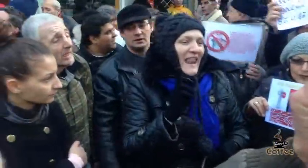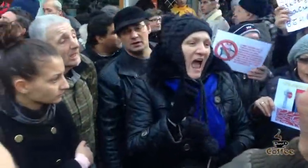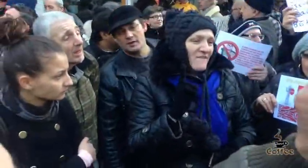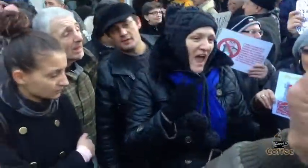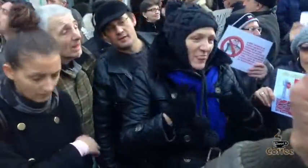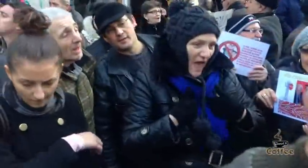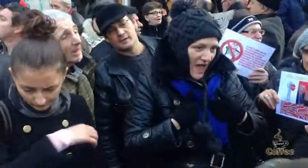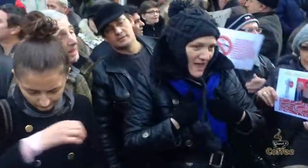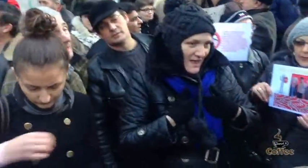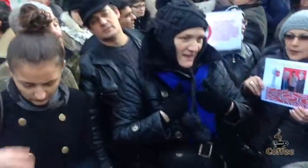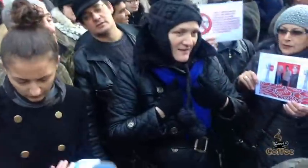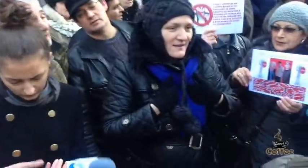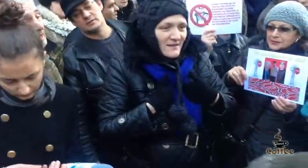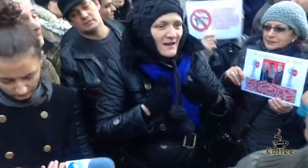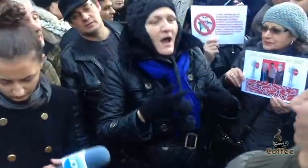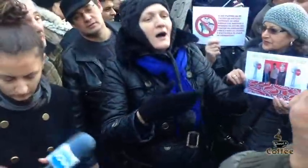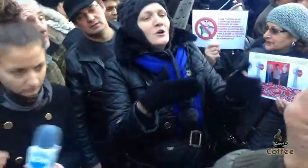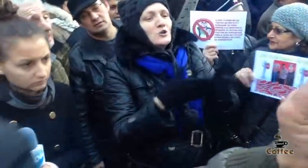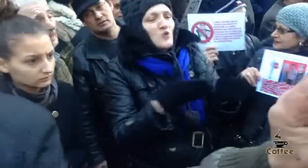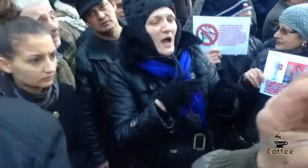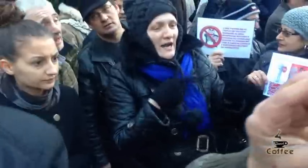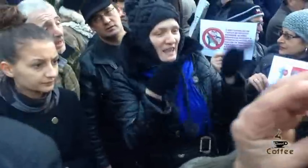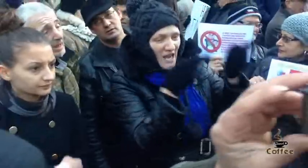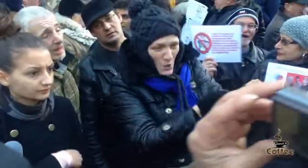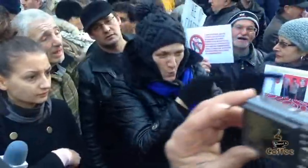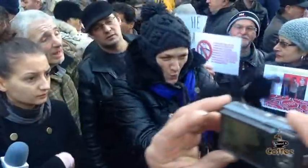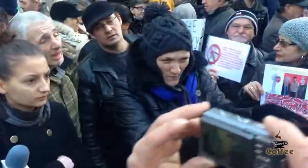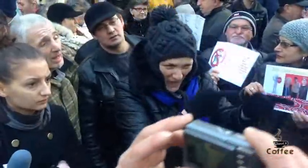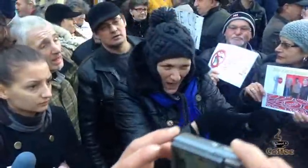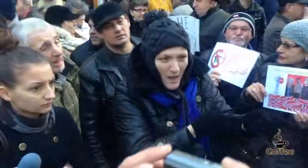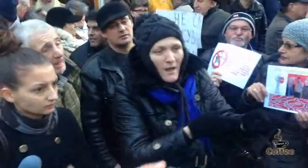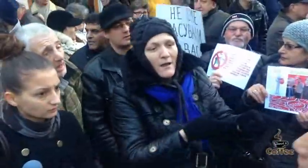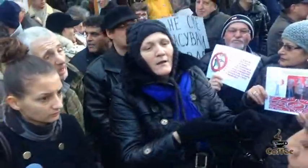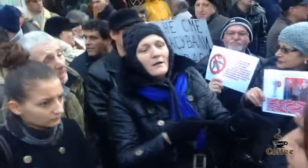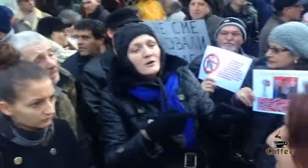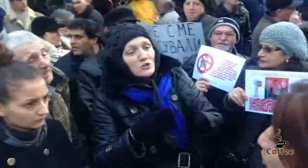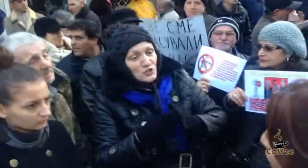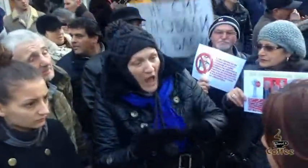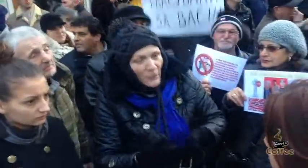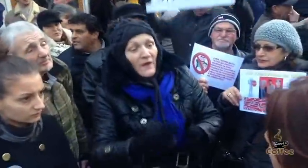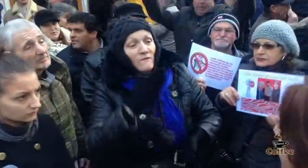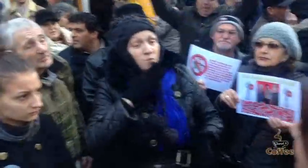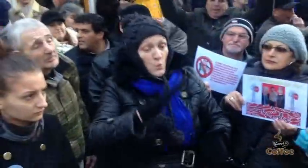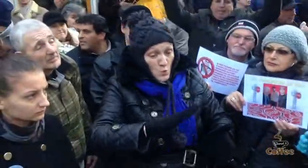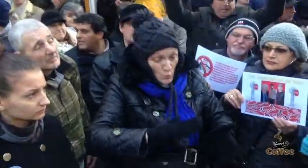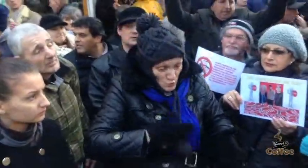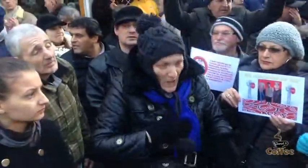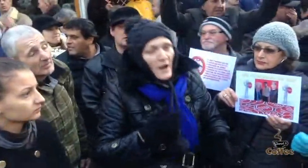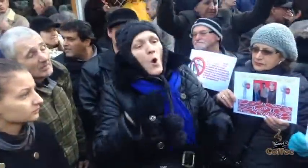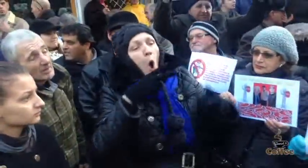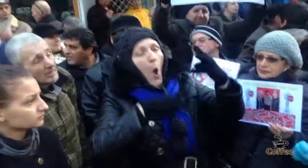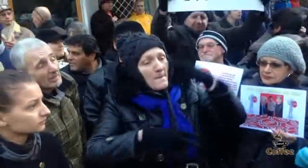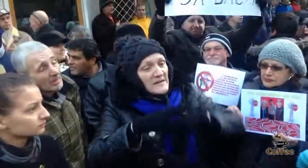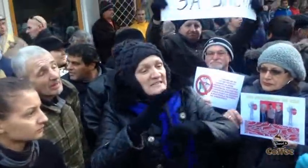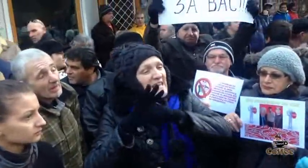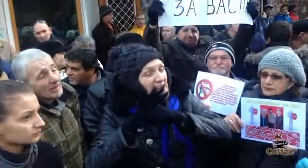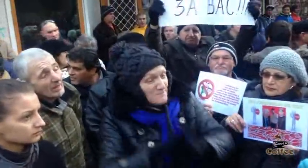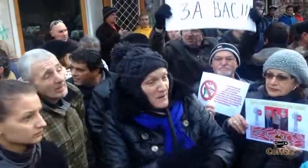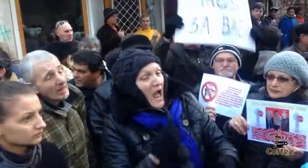предавам. Обвиняваме в клевета. За това, че го критикувам, изключиха ме първо като член